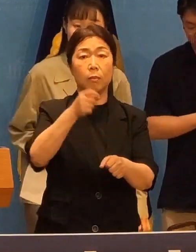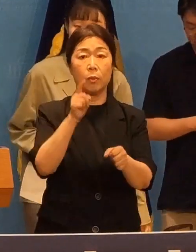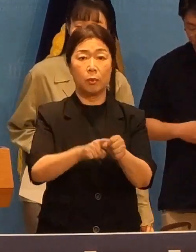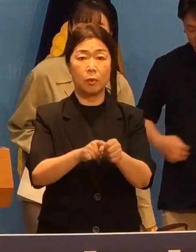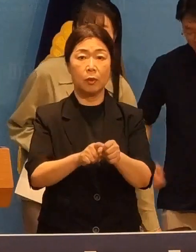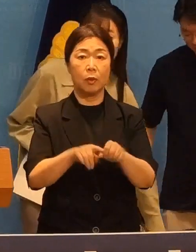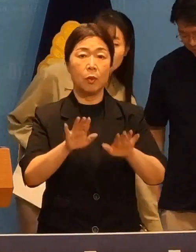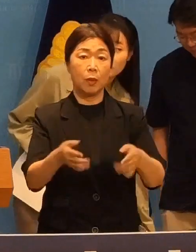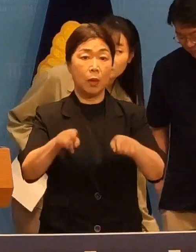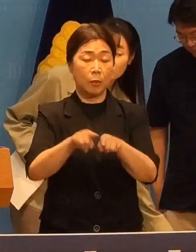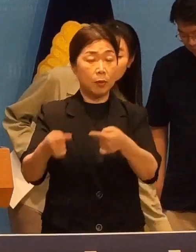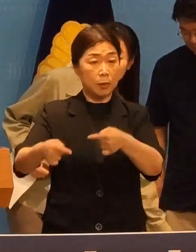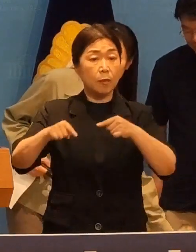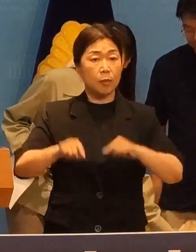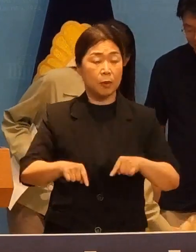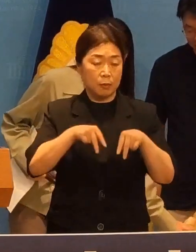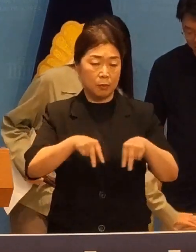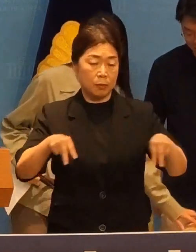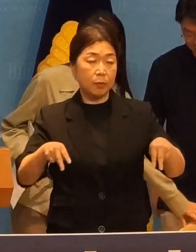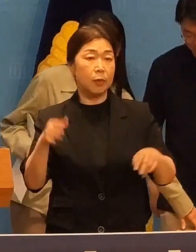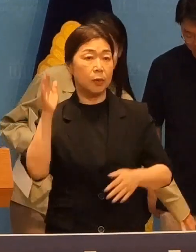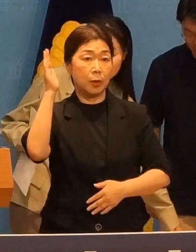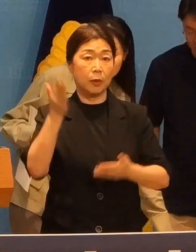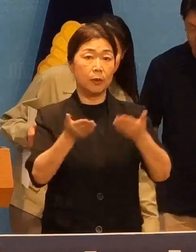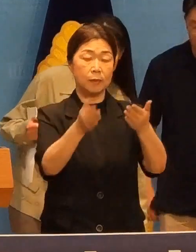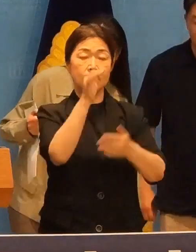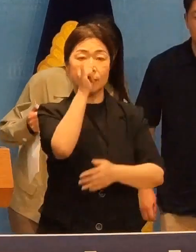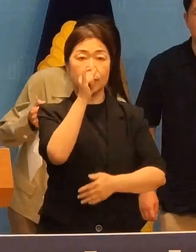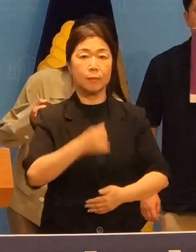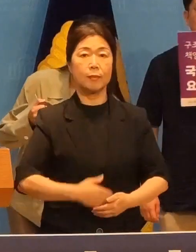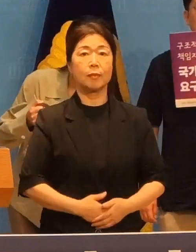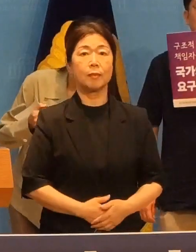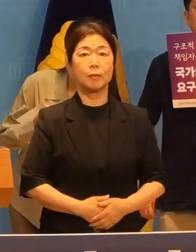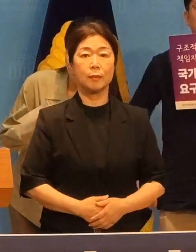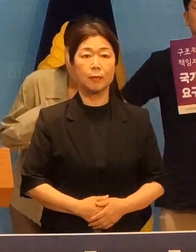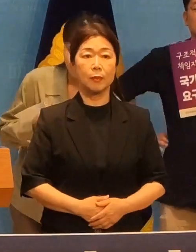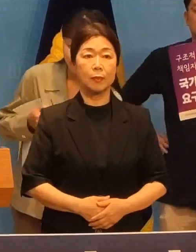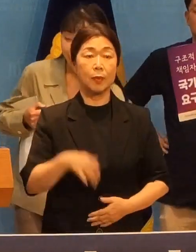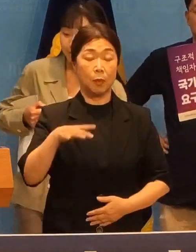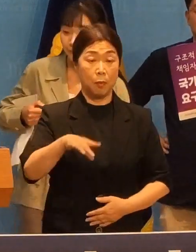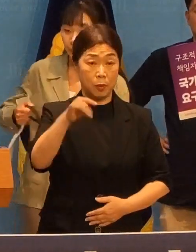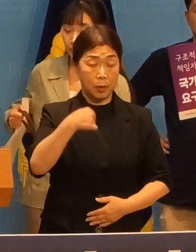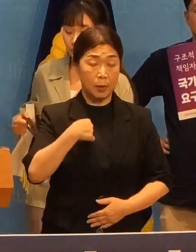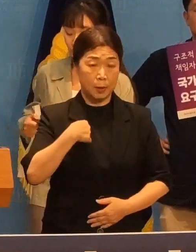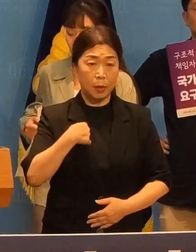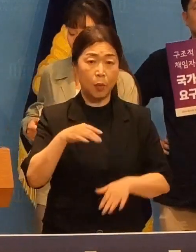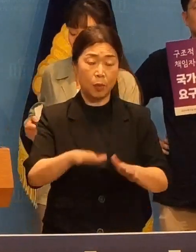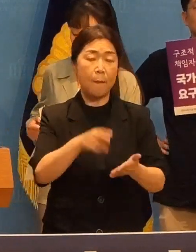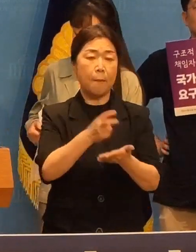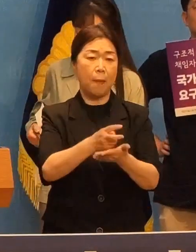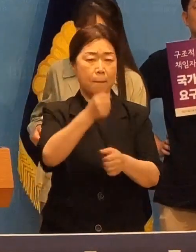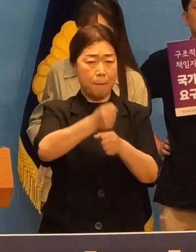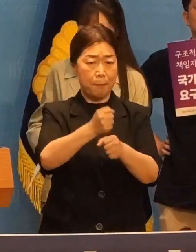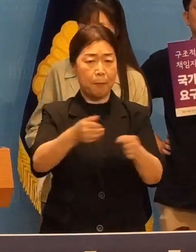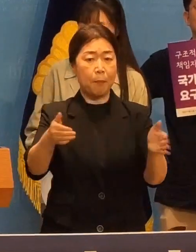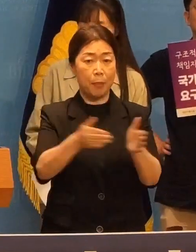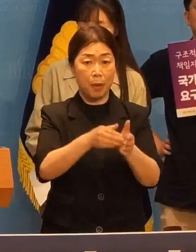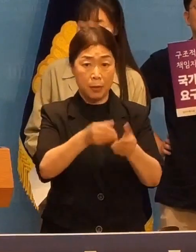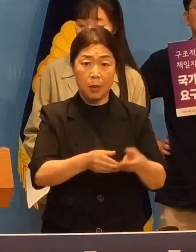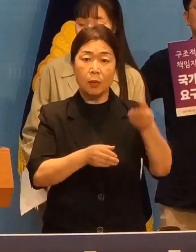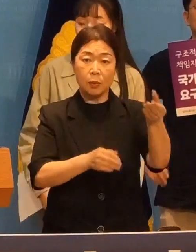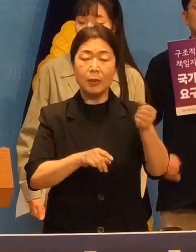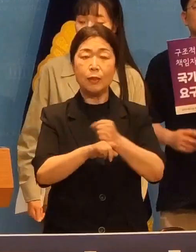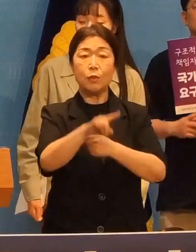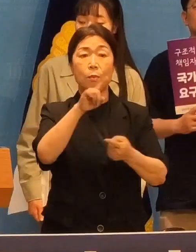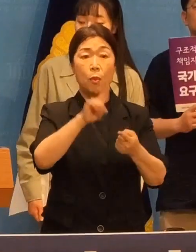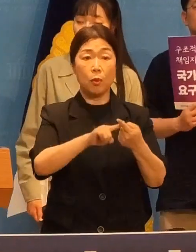참석하신 분들은 아마 발언을 하시면서 말씀하실 것 같습니다. 먼저 제가 오늘 법안을 발의하게 된 취지를